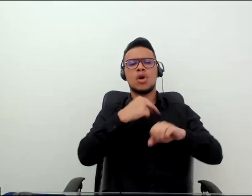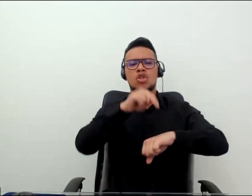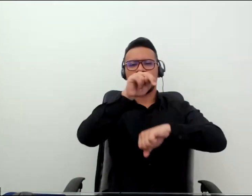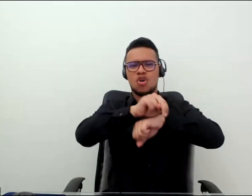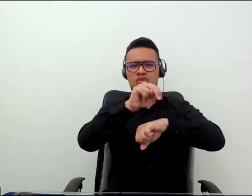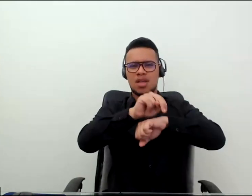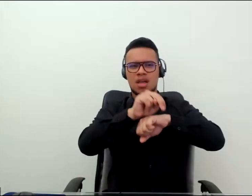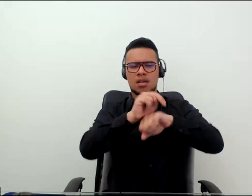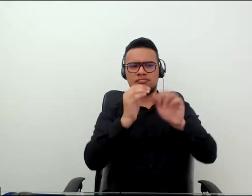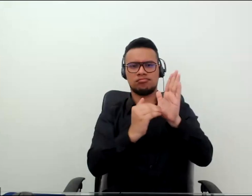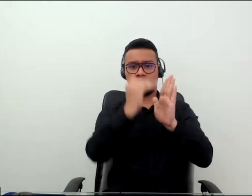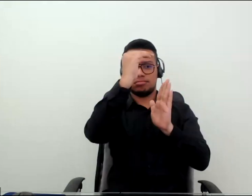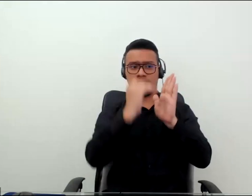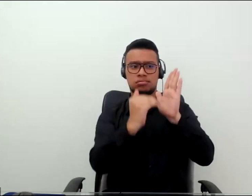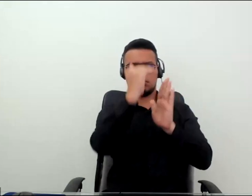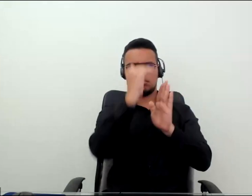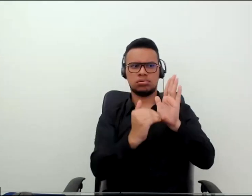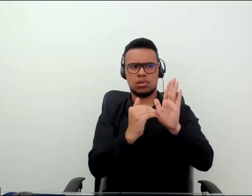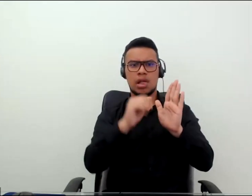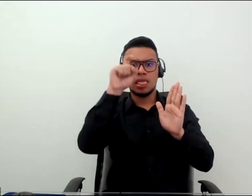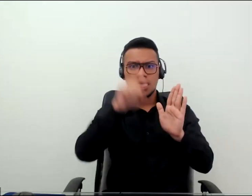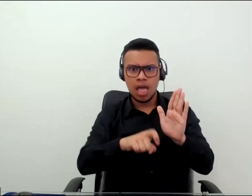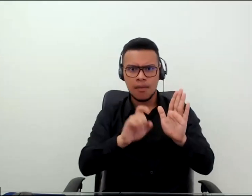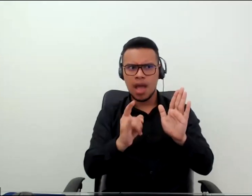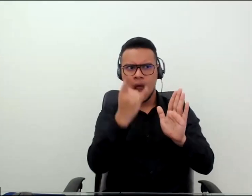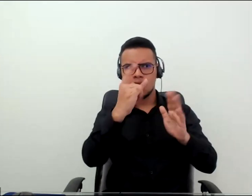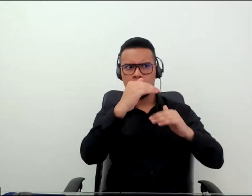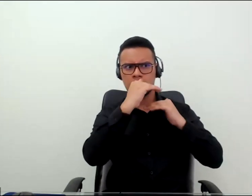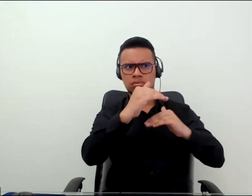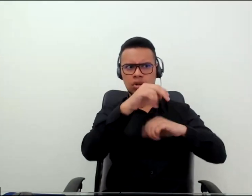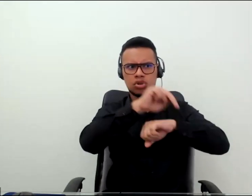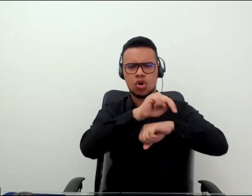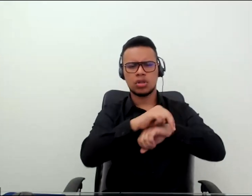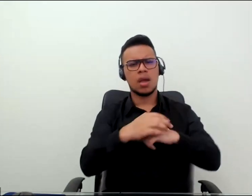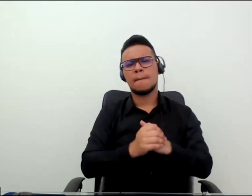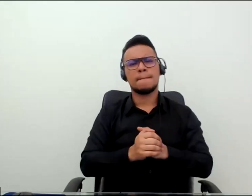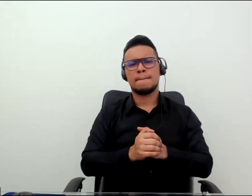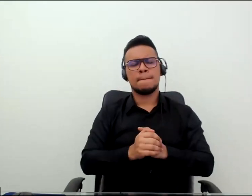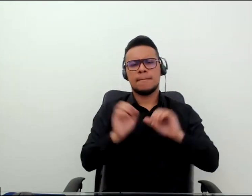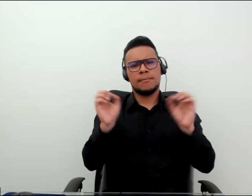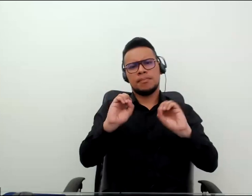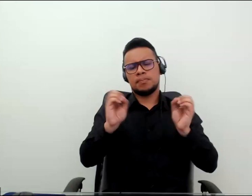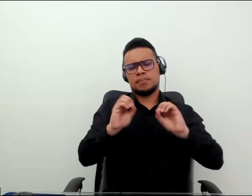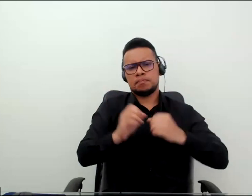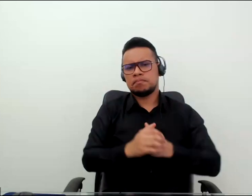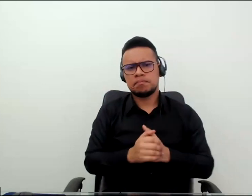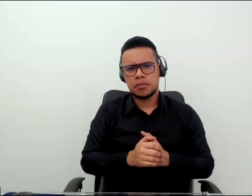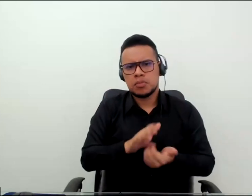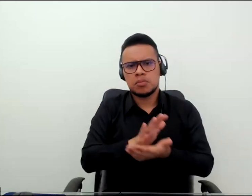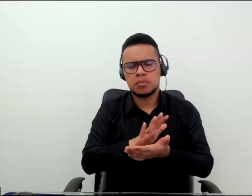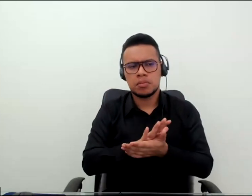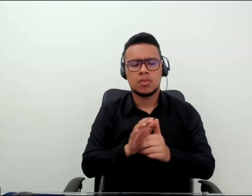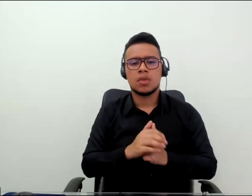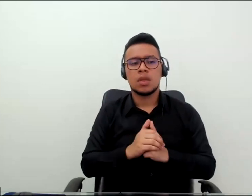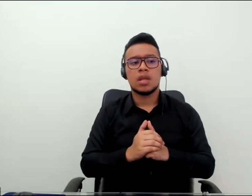no tendría pues ningún tipo de restricción frente al promedio cuando mencionabas el promedio hacíamos referencia